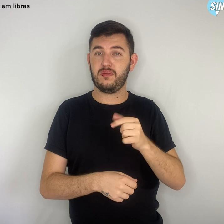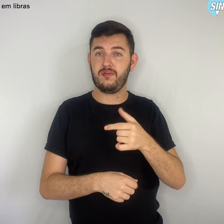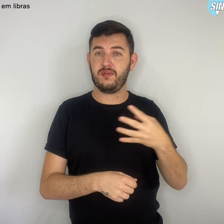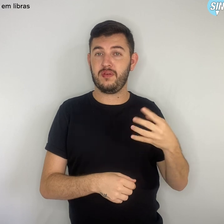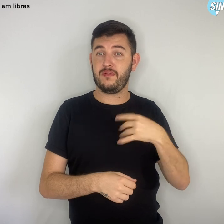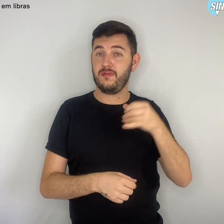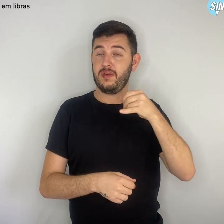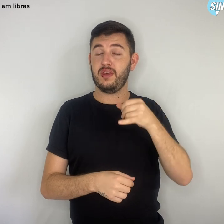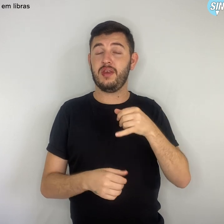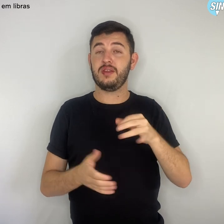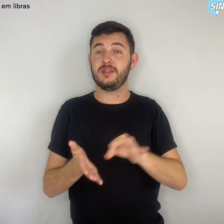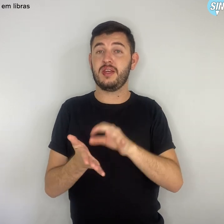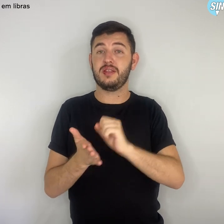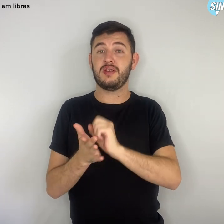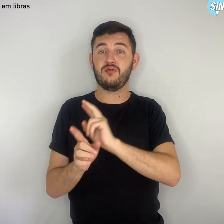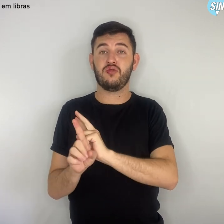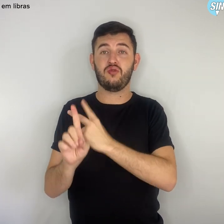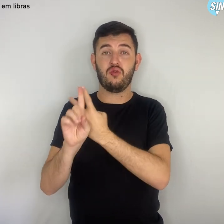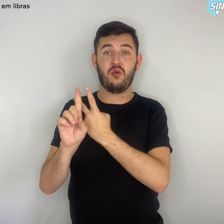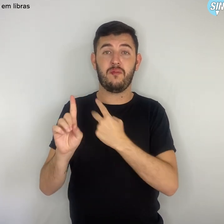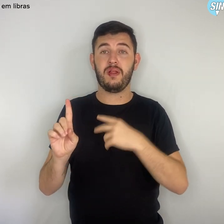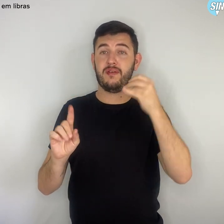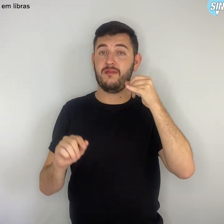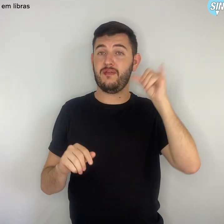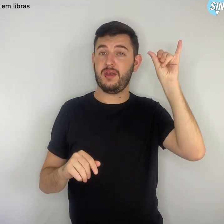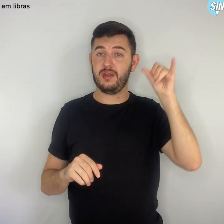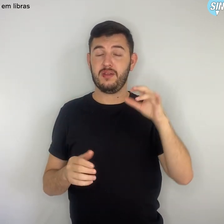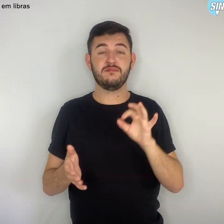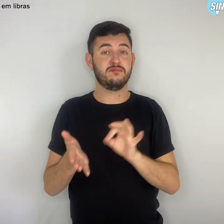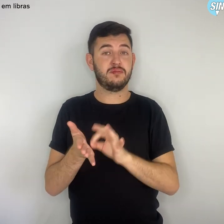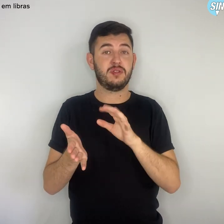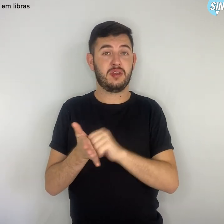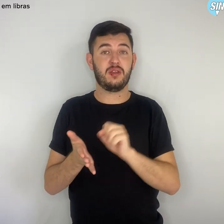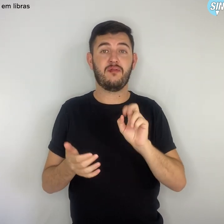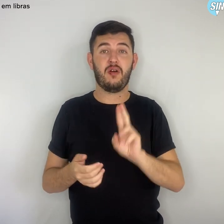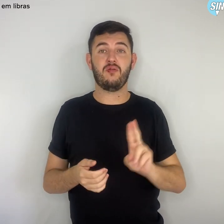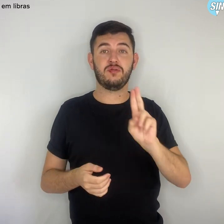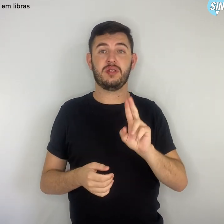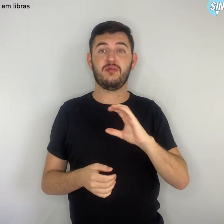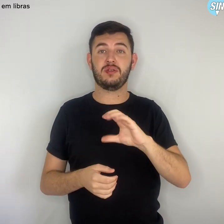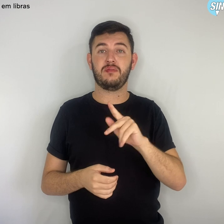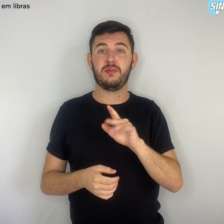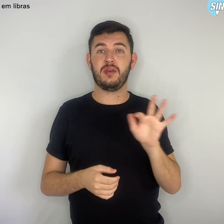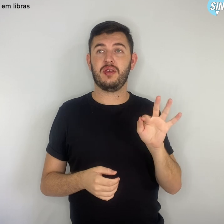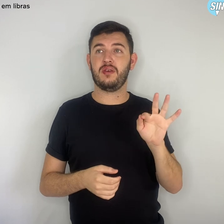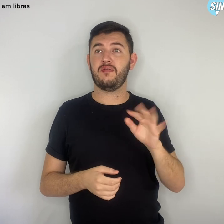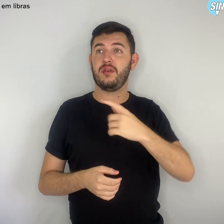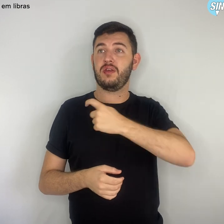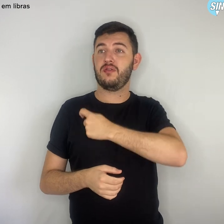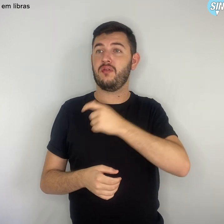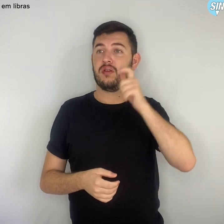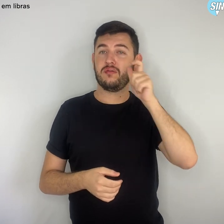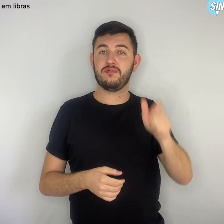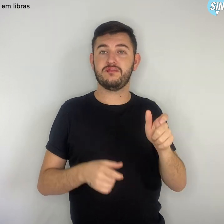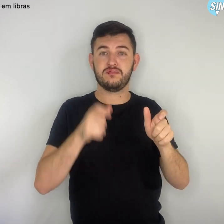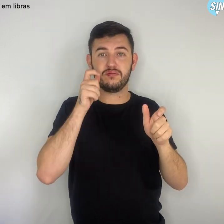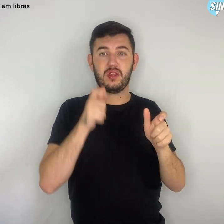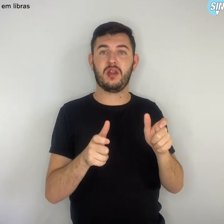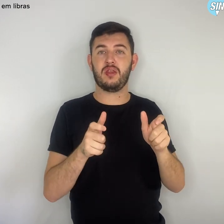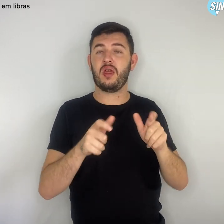a inscrição será feita com o CPF do estudante interessado em participar do concurso. Além